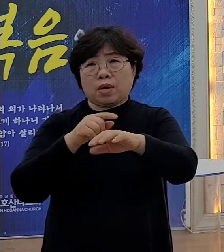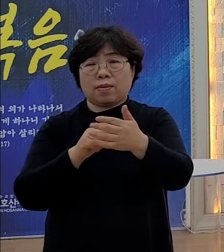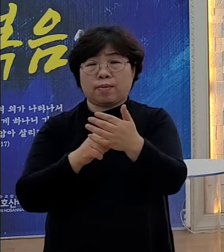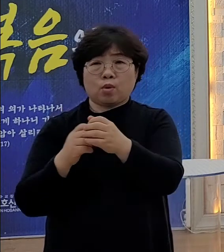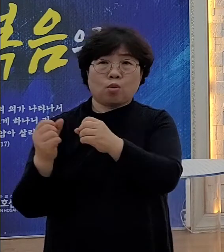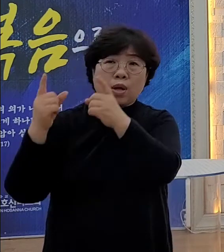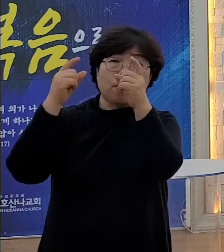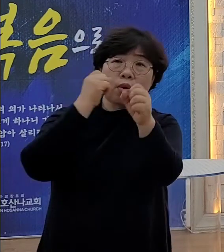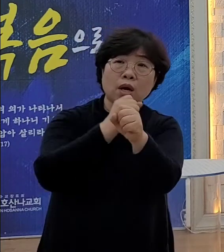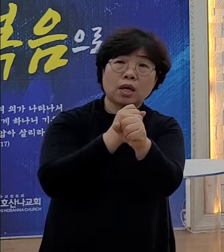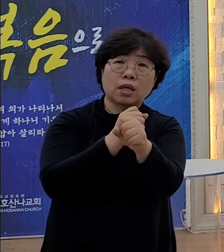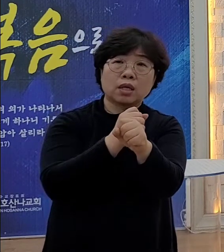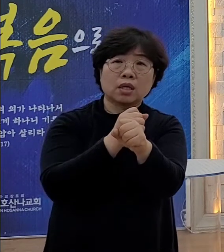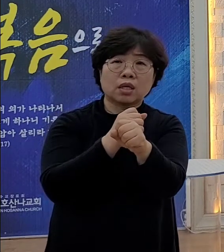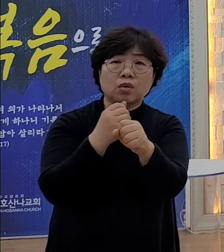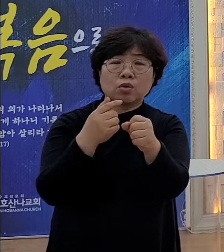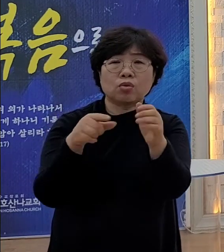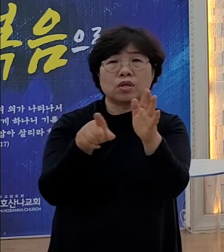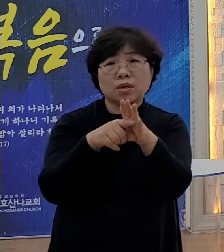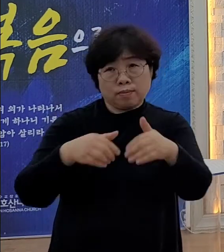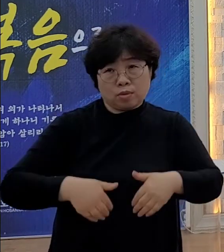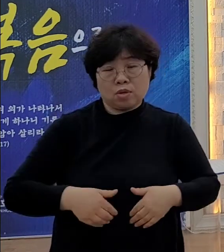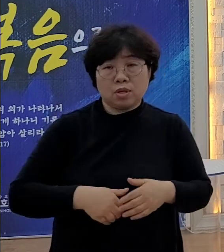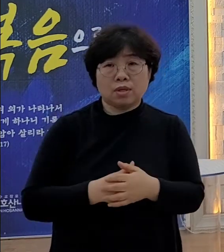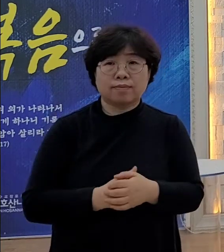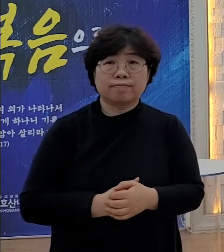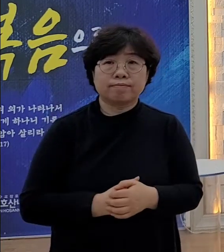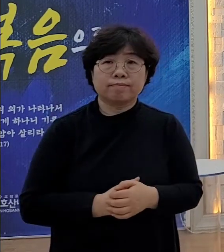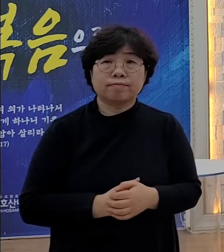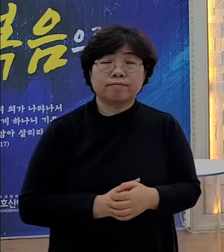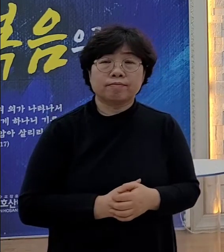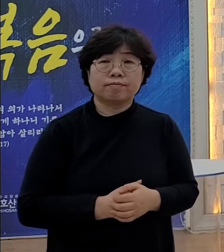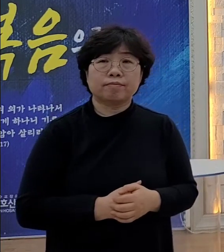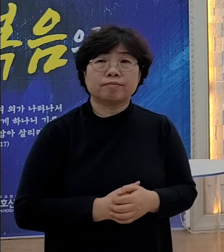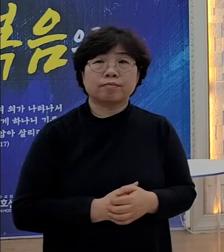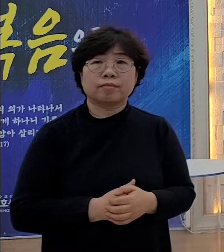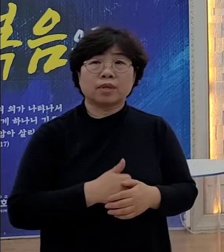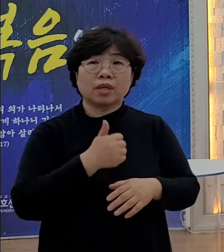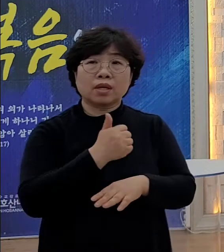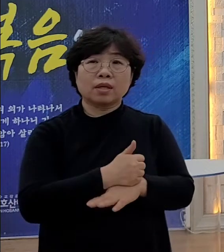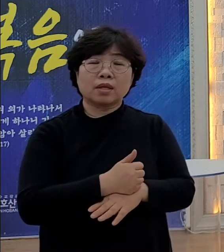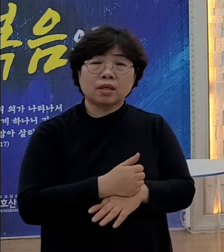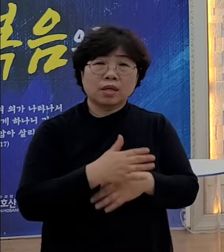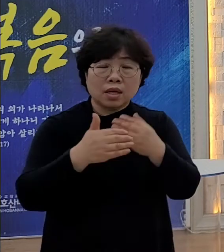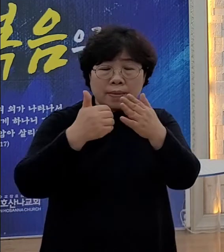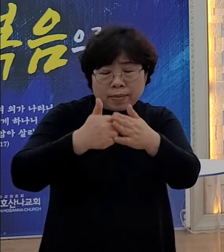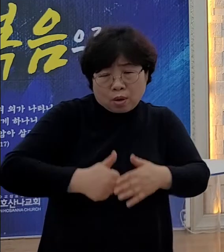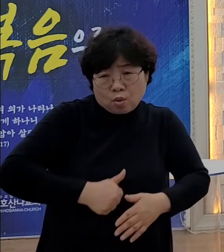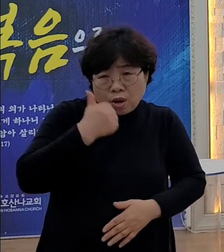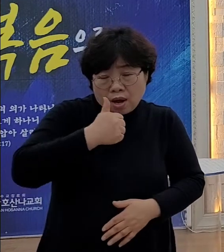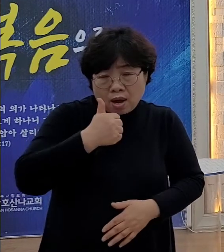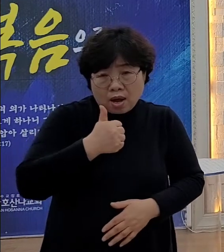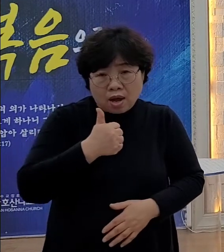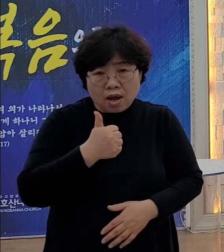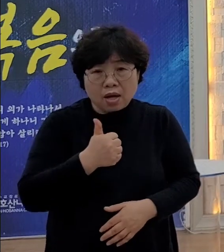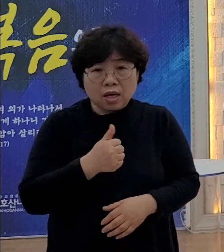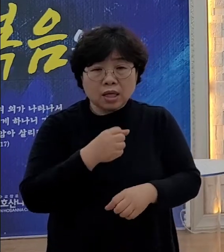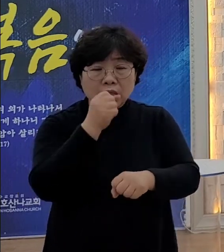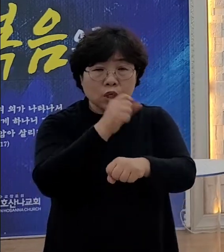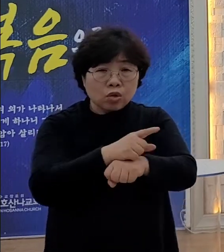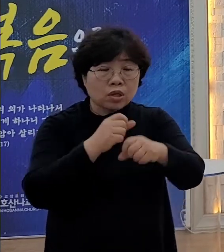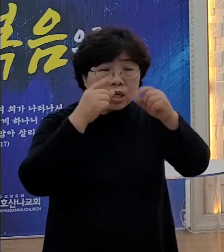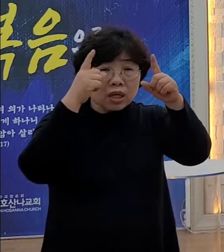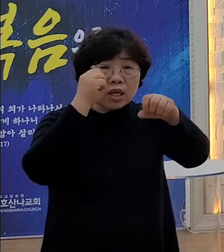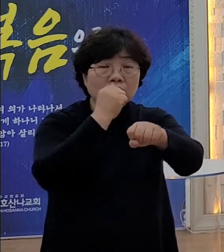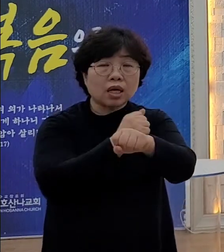회복하게 해주기 때문이에요. 이런 것들을 깨닫게 진노가 임박하고 그 결과가 뭔지를 깨닫게 해주실 뿐만 아니라 이